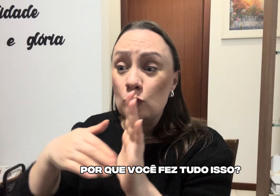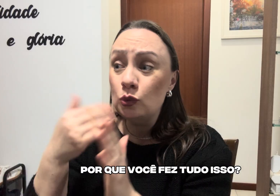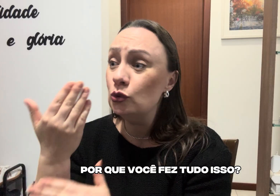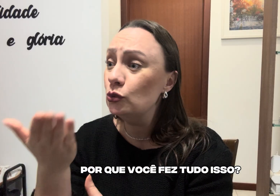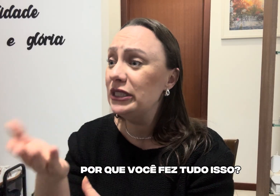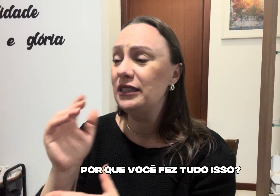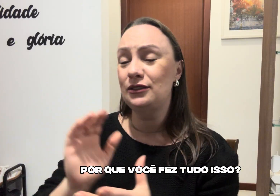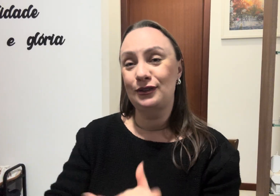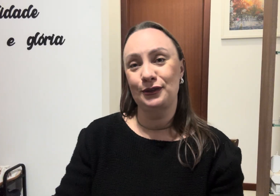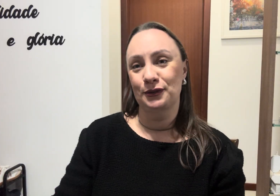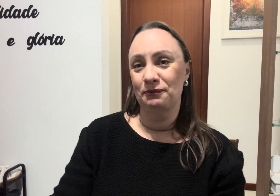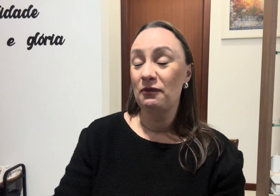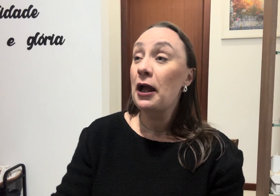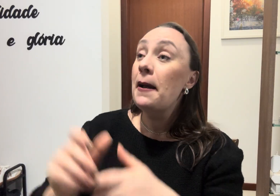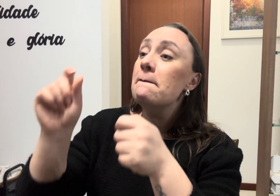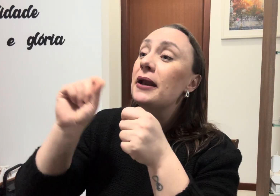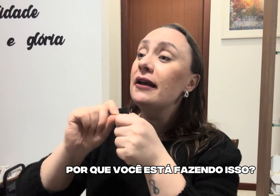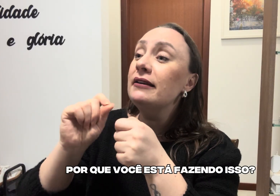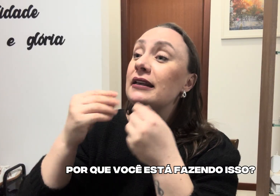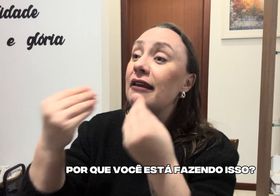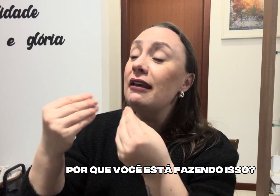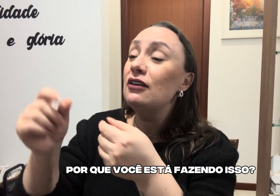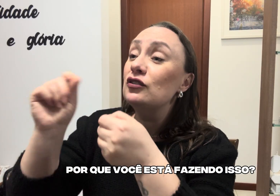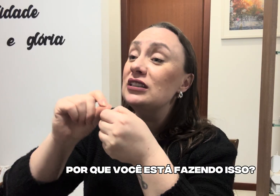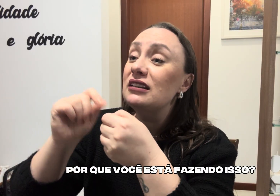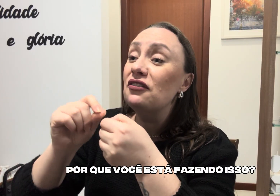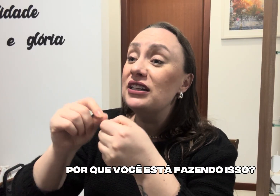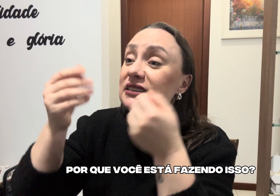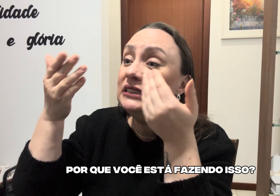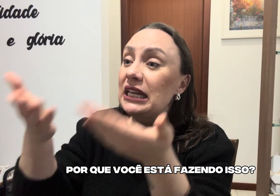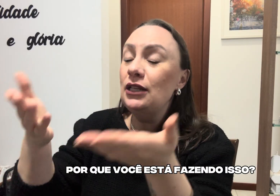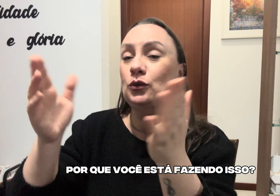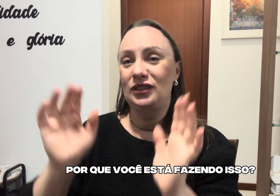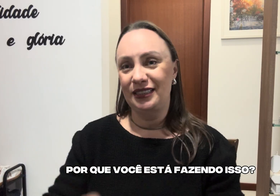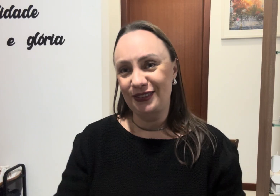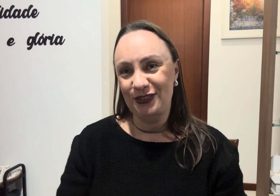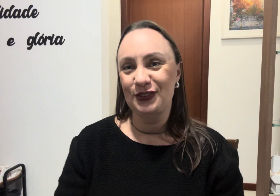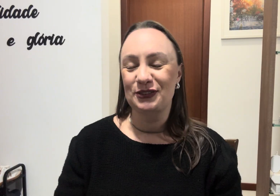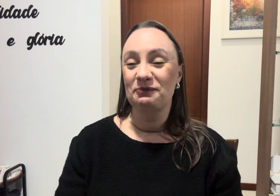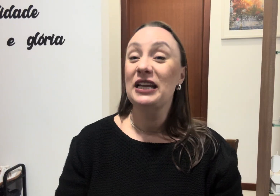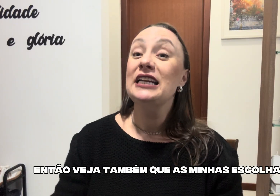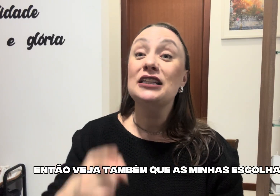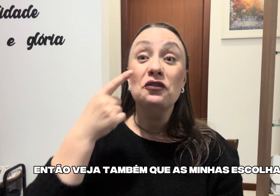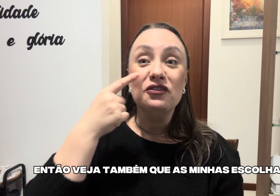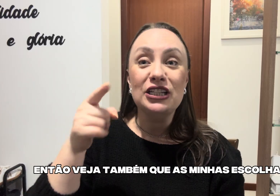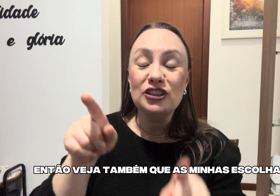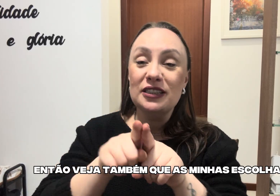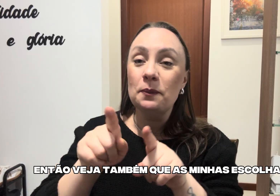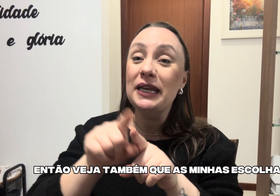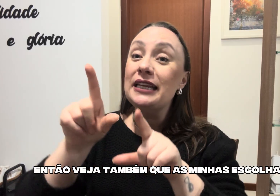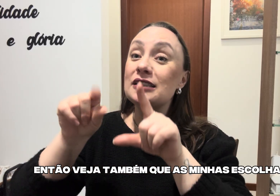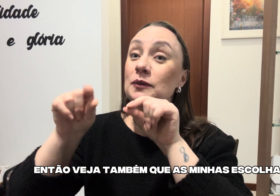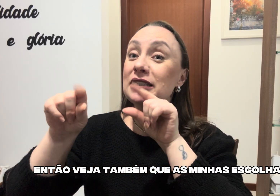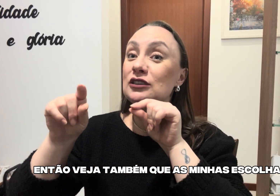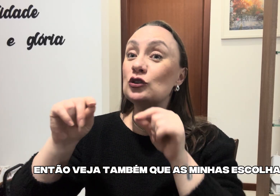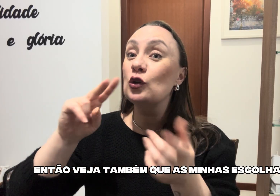tudo isso? Pra que você tá fazendo isso? Então veja também que as minhas